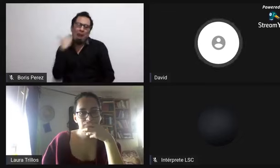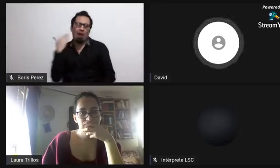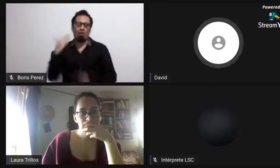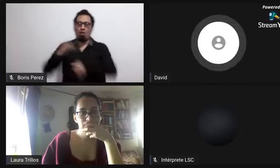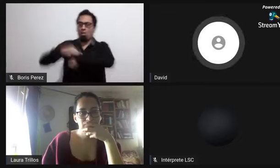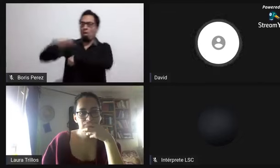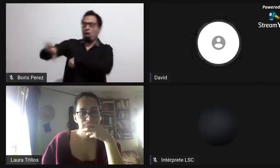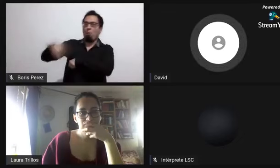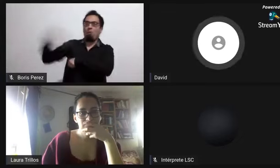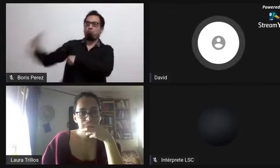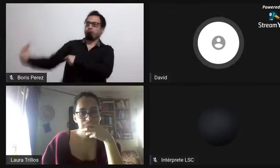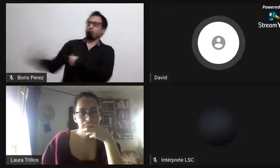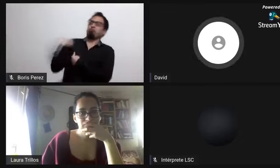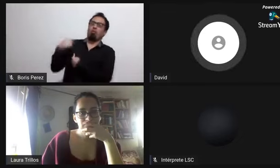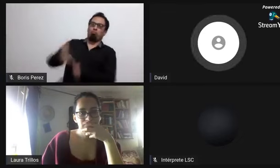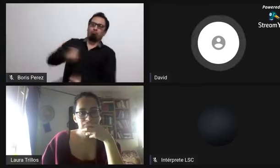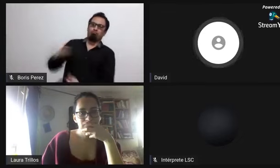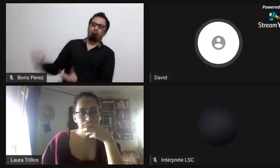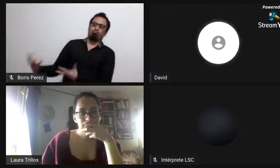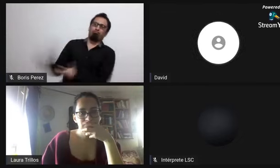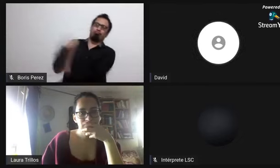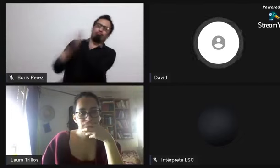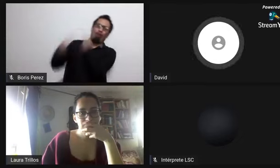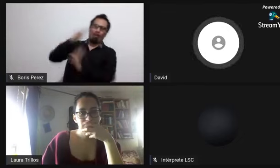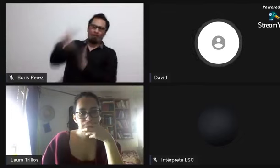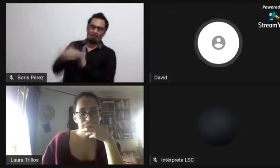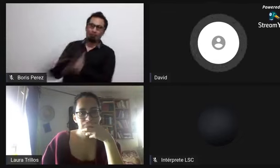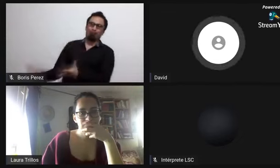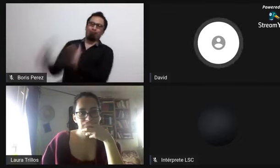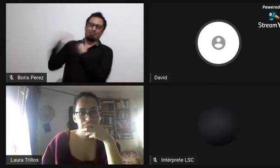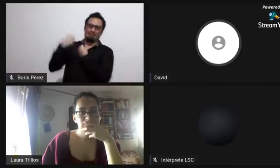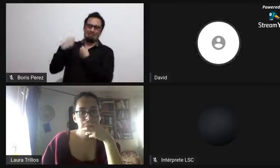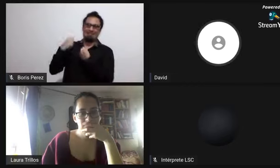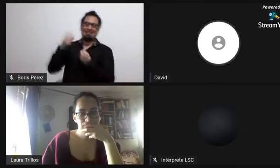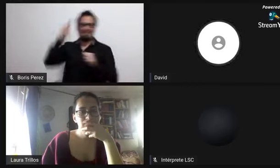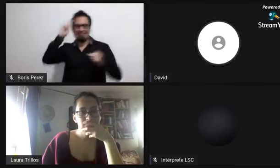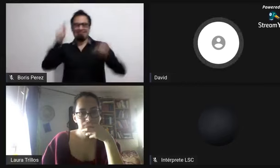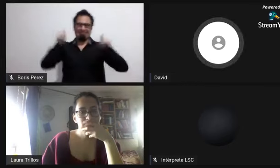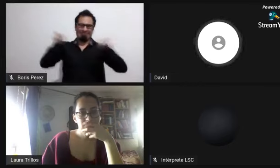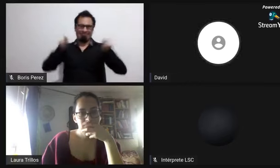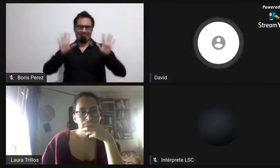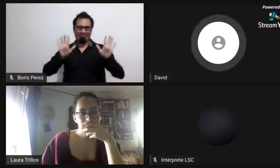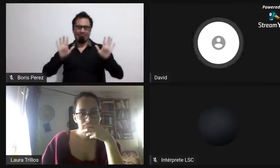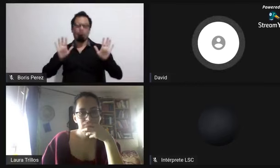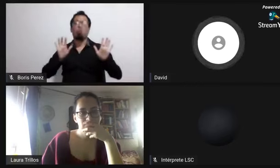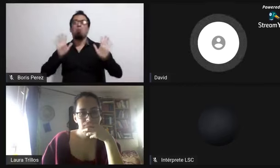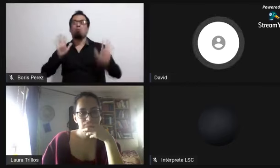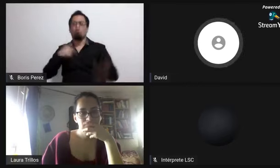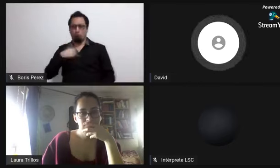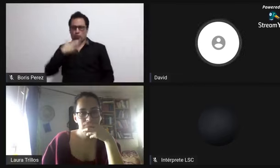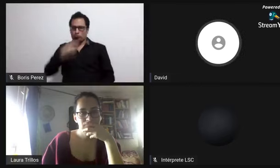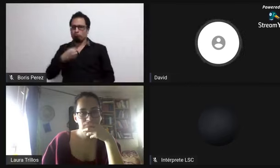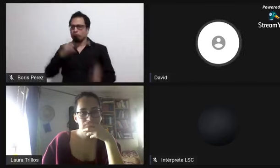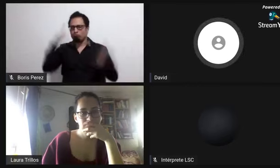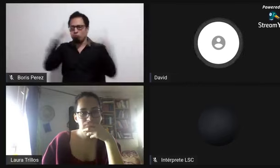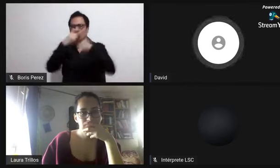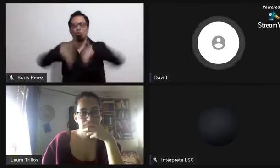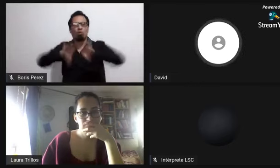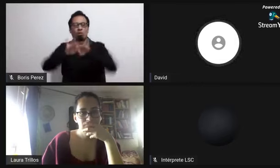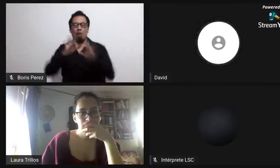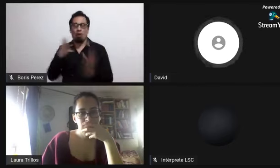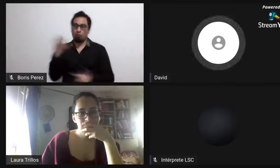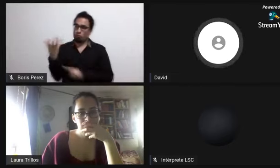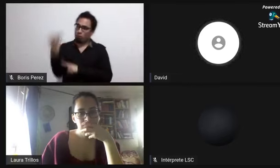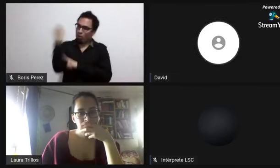siempre estuvo a favor de una educación pública, la administración que él llevó a cabo en ese